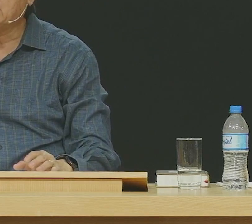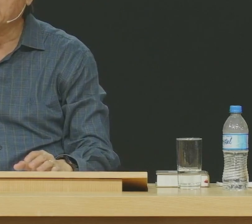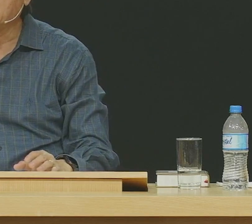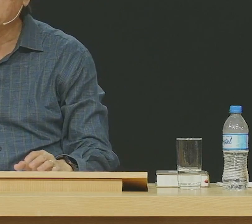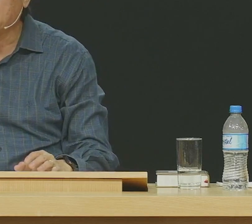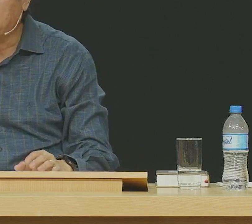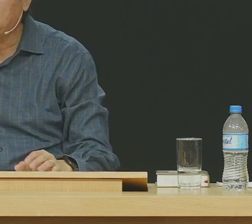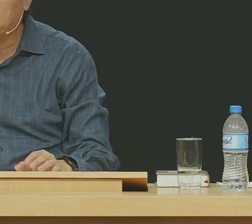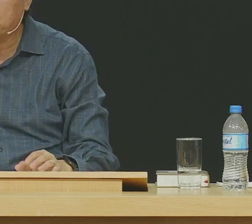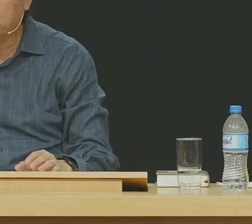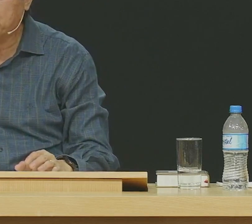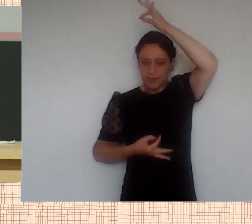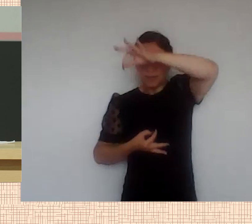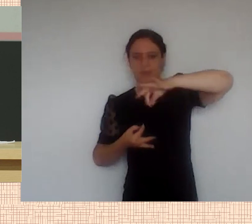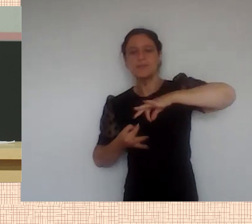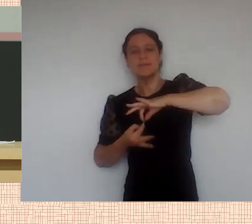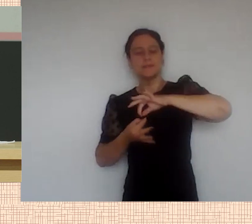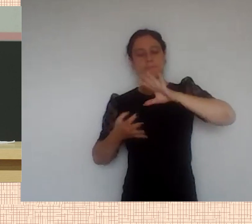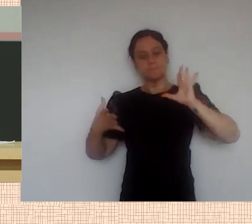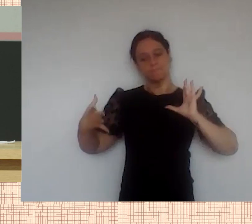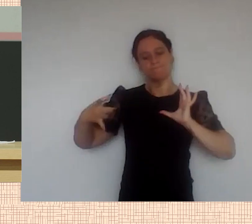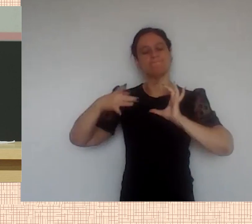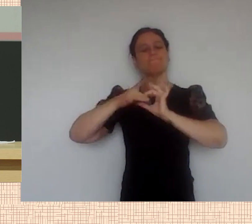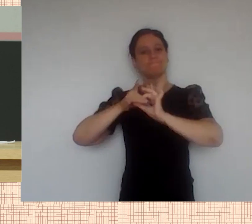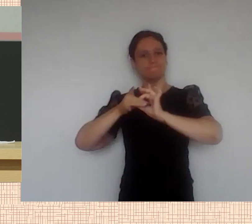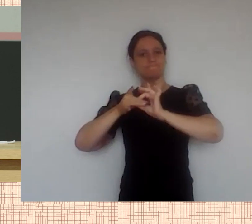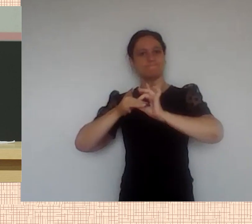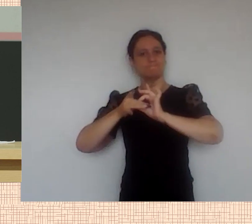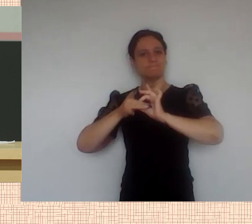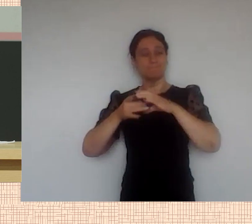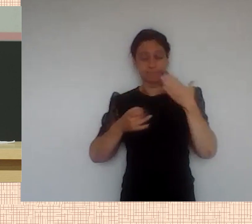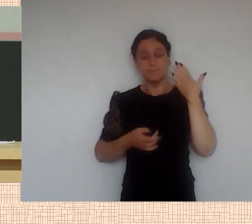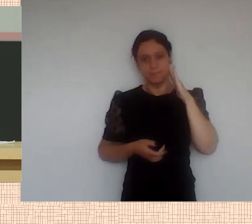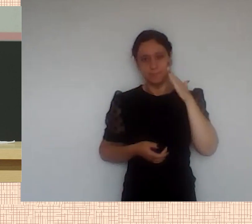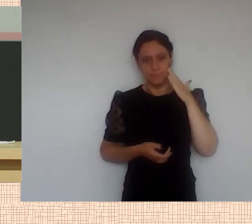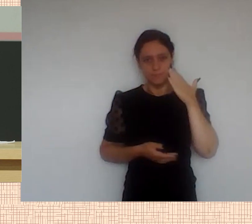espiritual e celestial. Vocês entenderam?